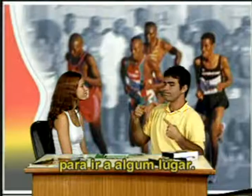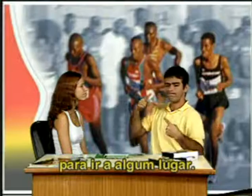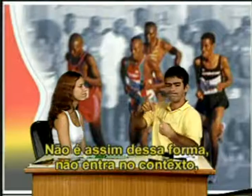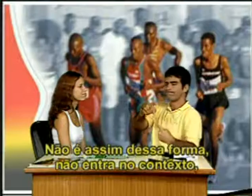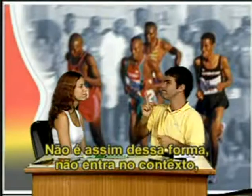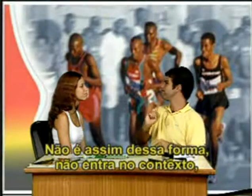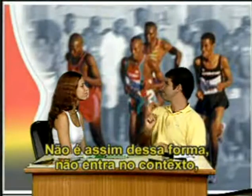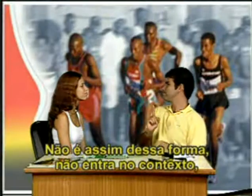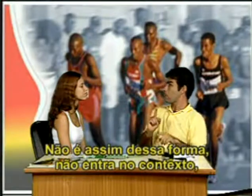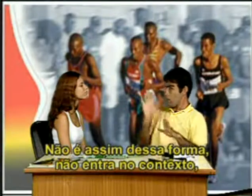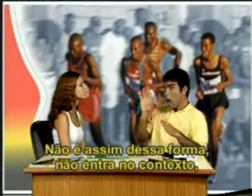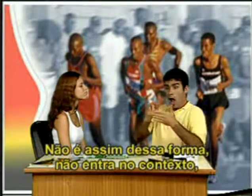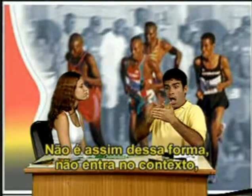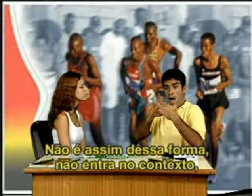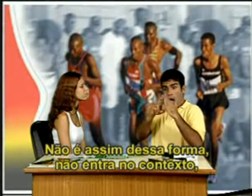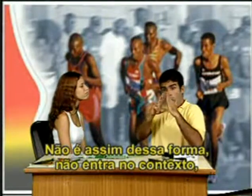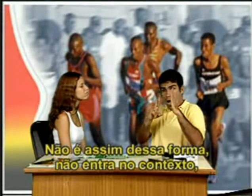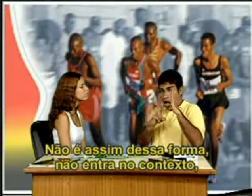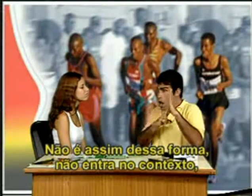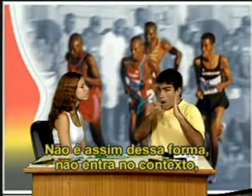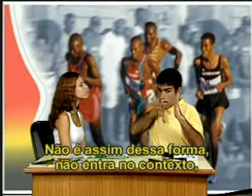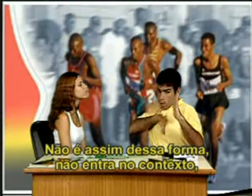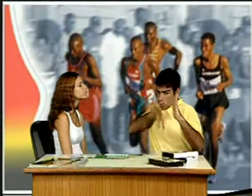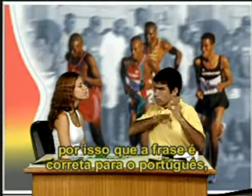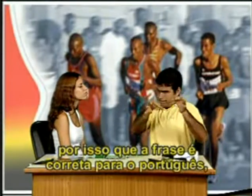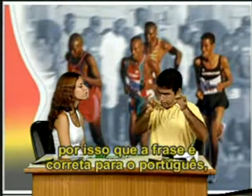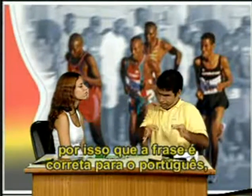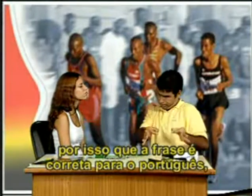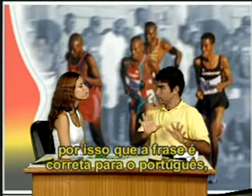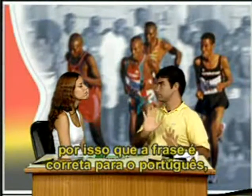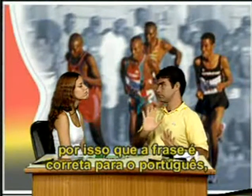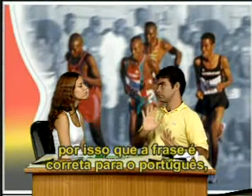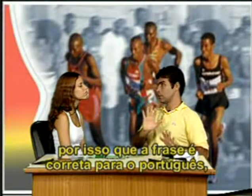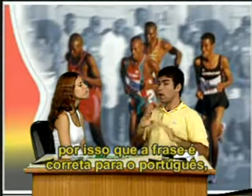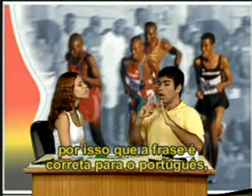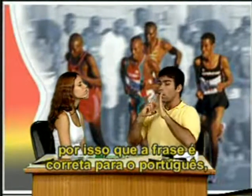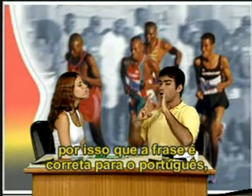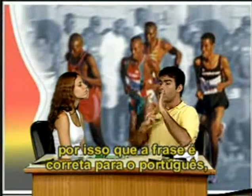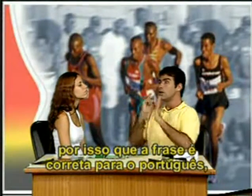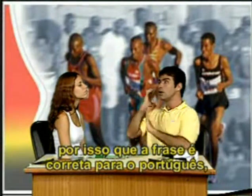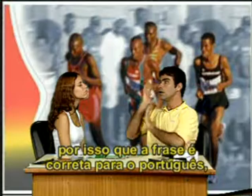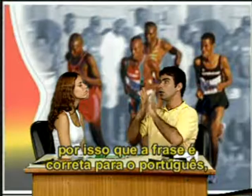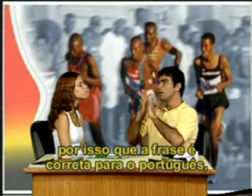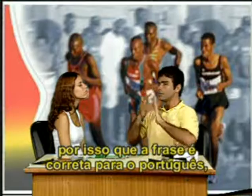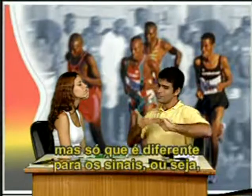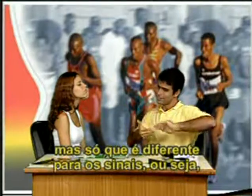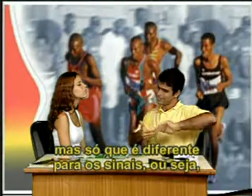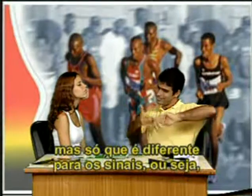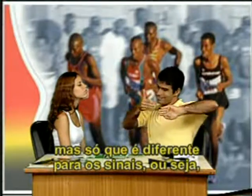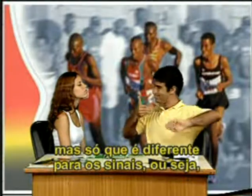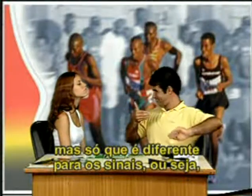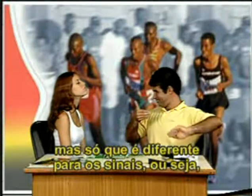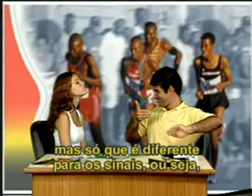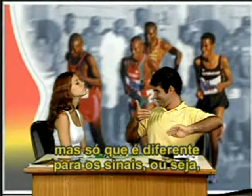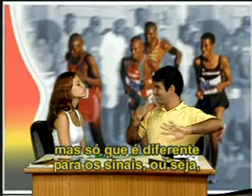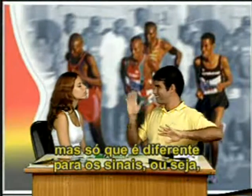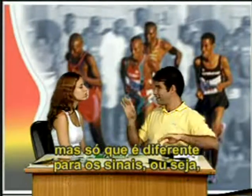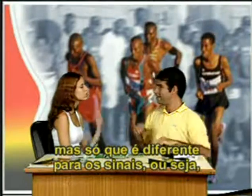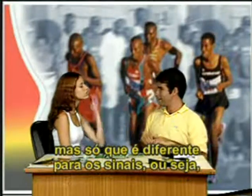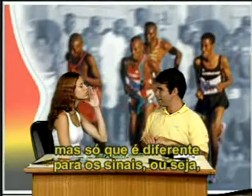não é assim dessa forma. Não entra no contexto. Por isso que a frase é correta para o português, mas só que é diferente para os